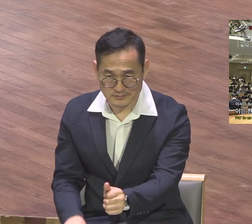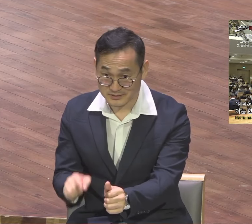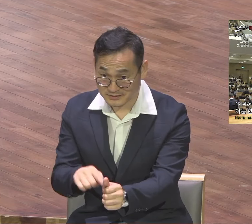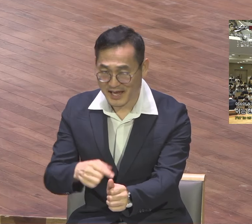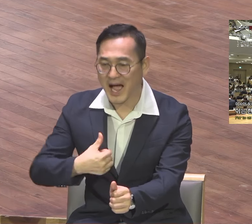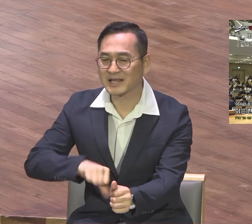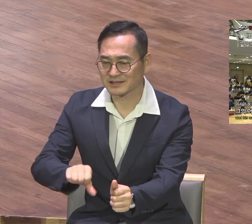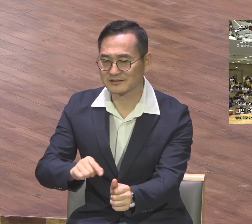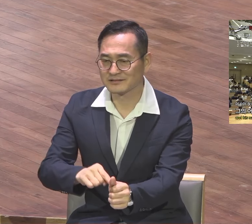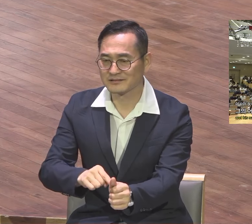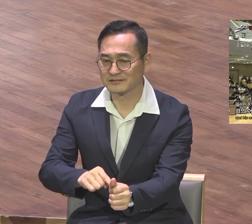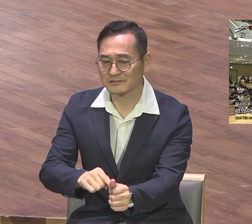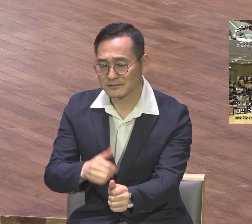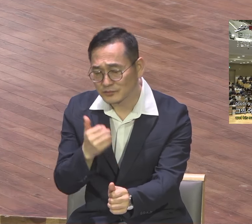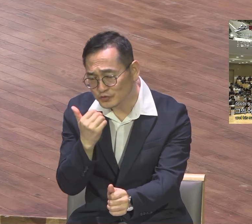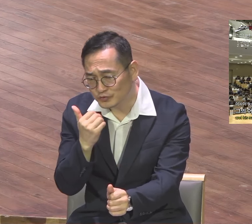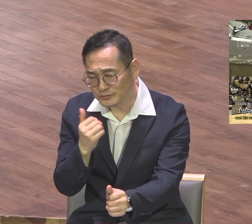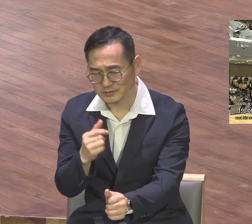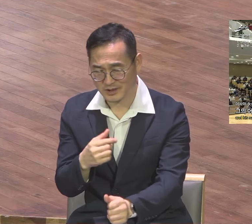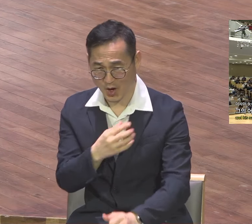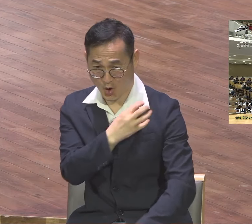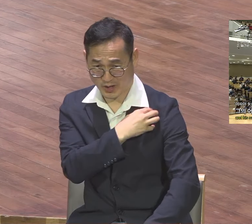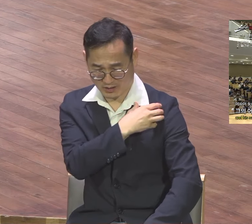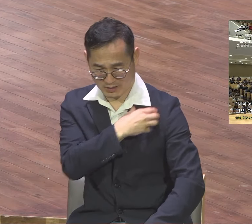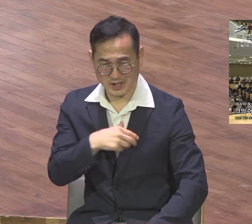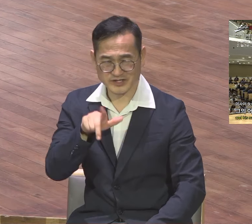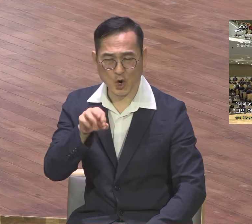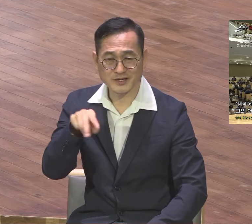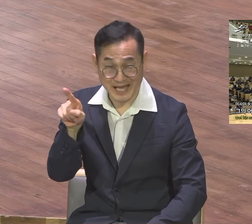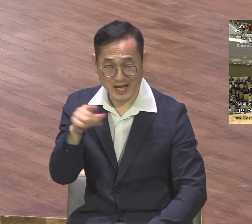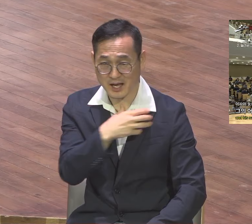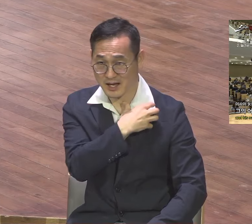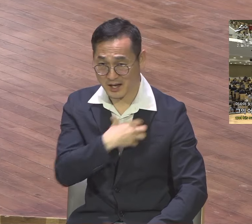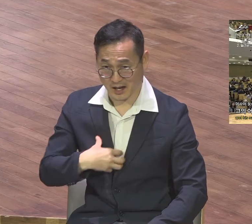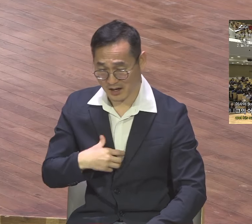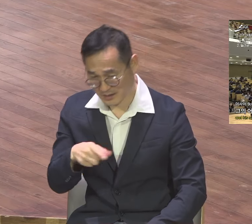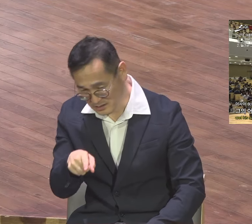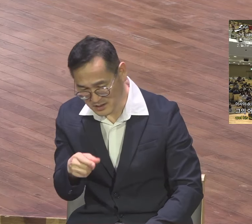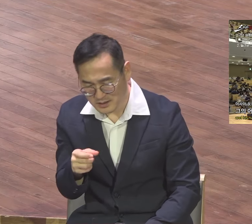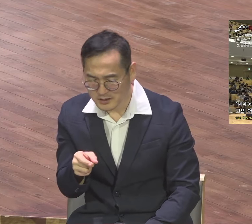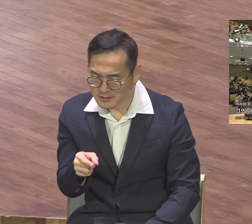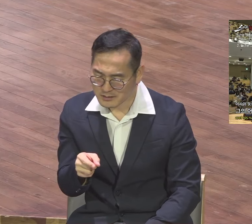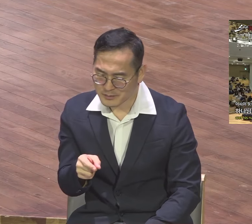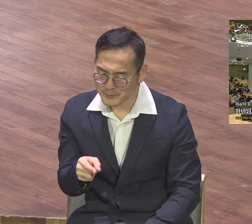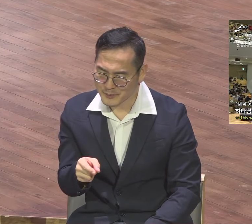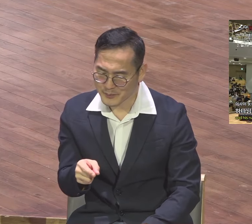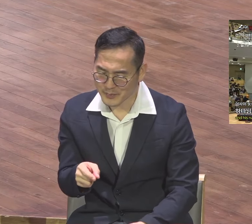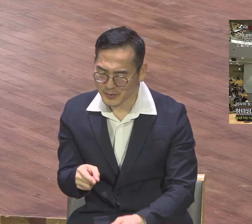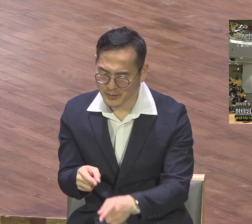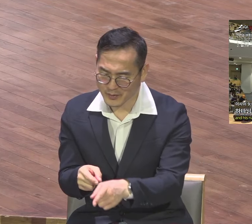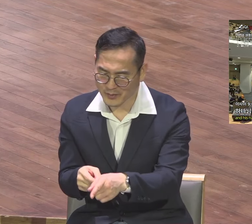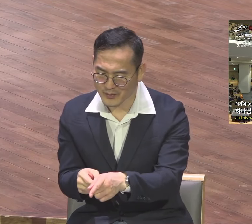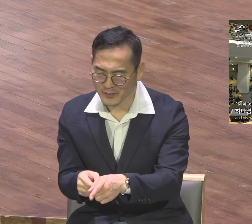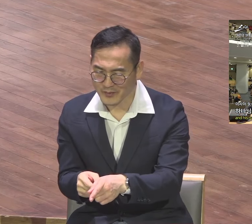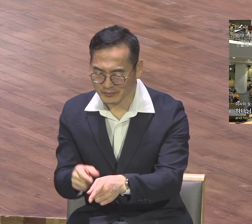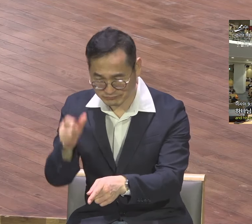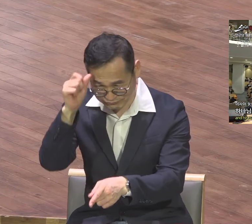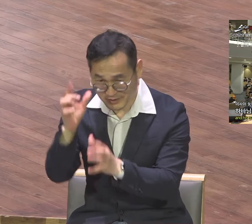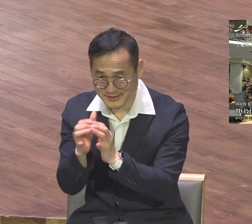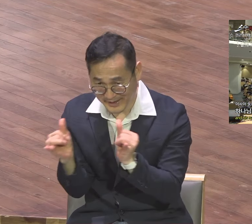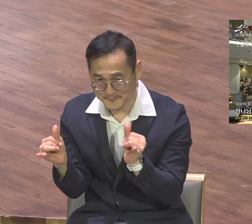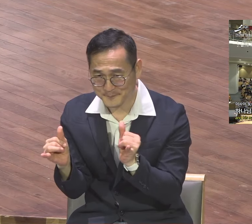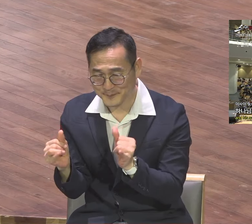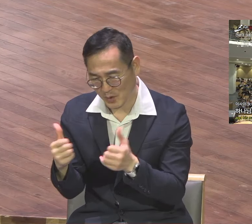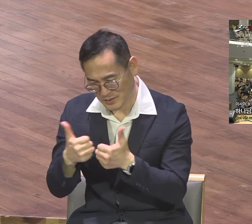우리에게 주신 바 되었는데 그의 어깨는 정사를 메었고 그의 이름은 기모자라 모사라 전능하신 하나님이라